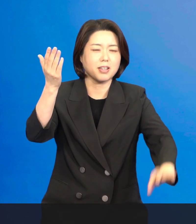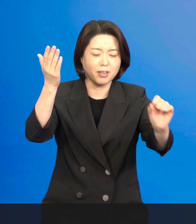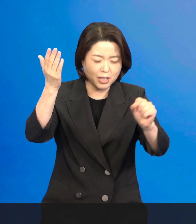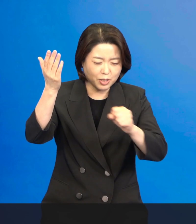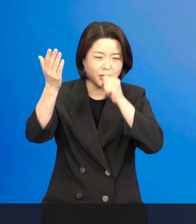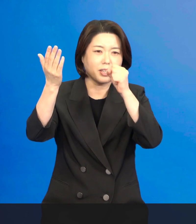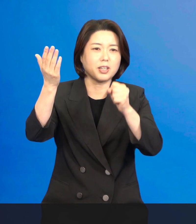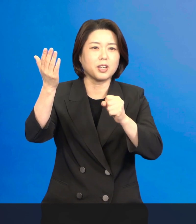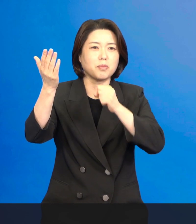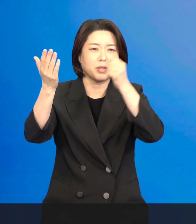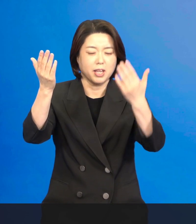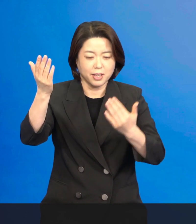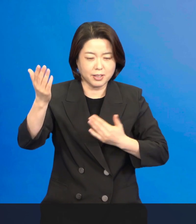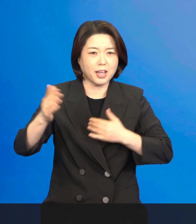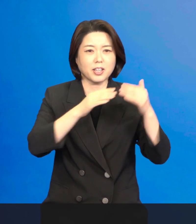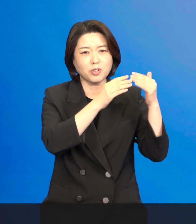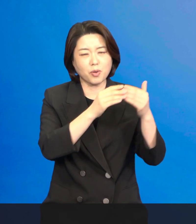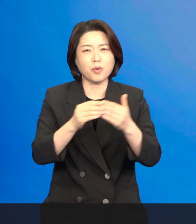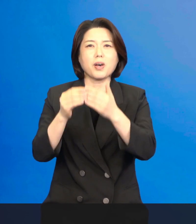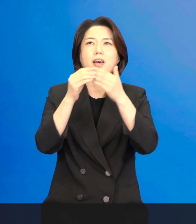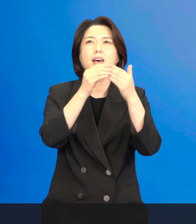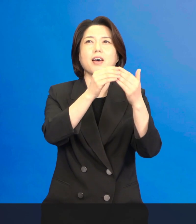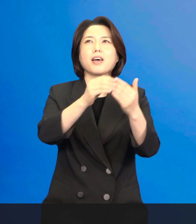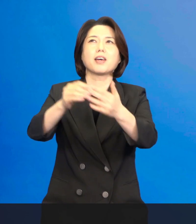주님의 선하심이 날